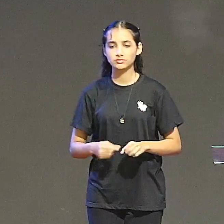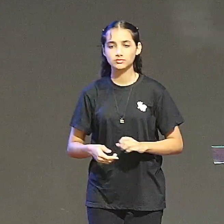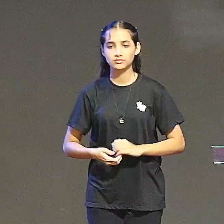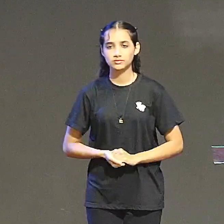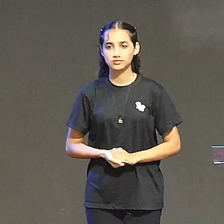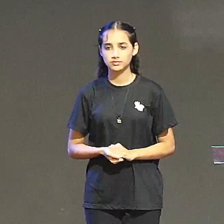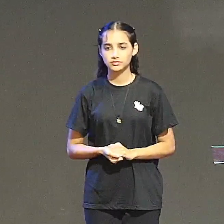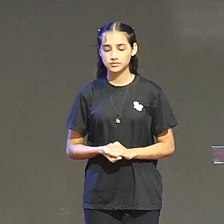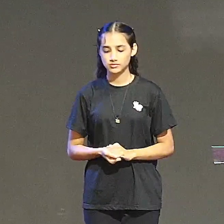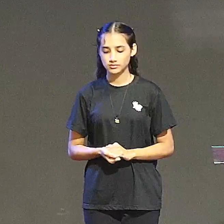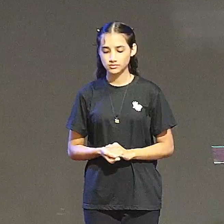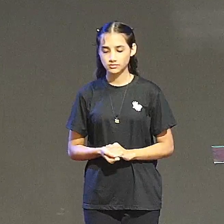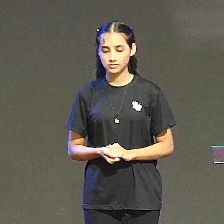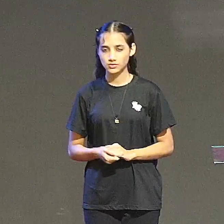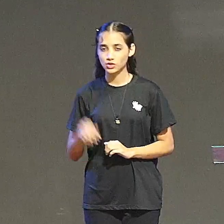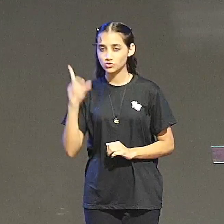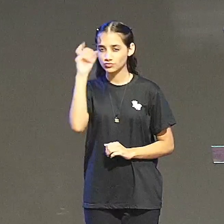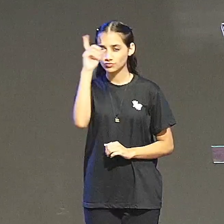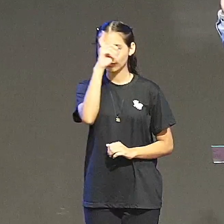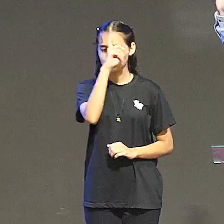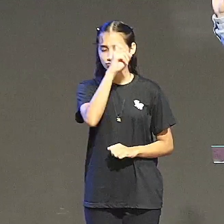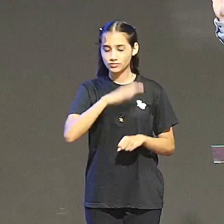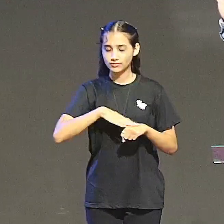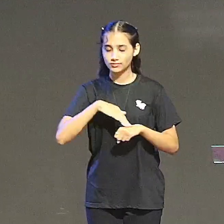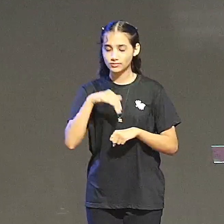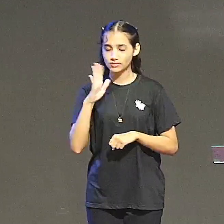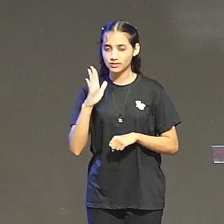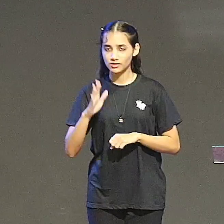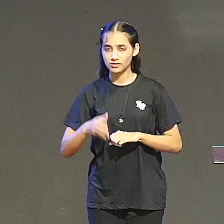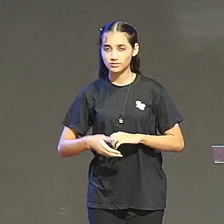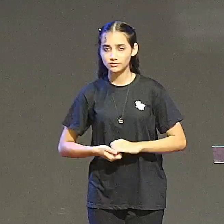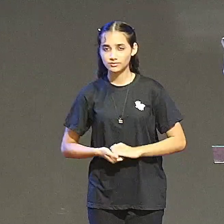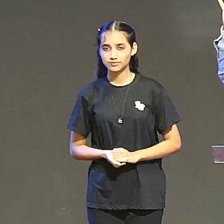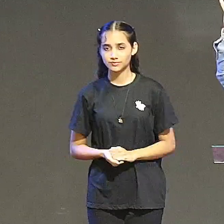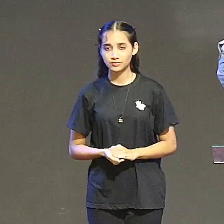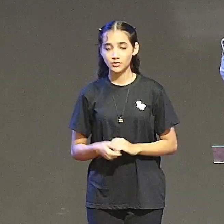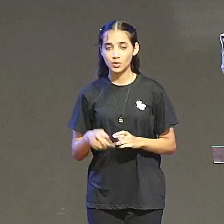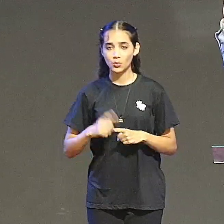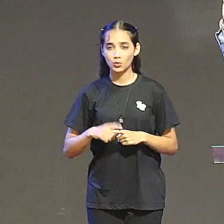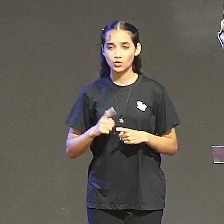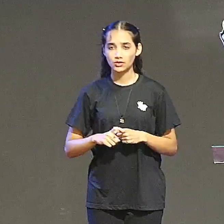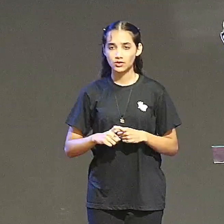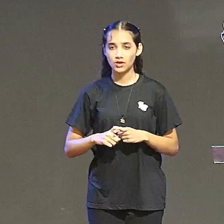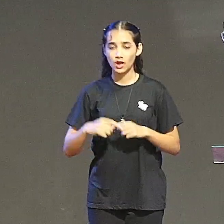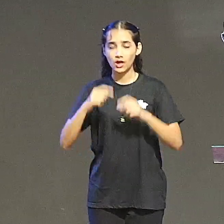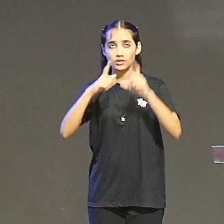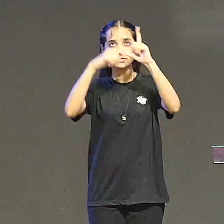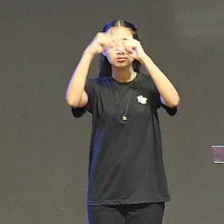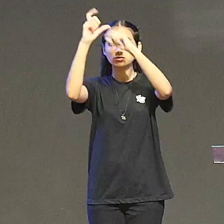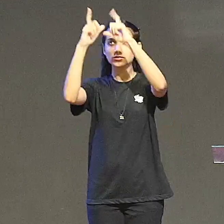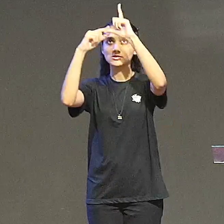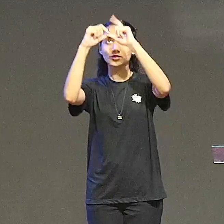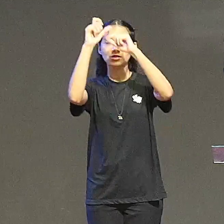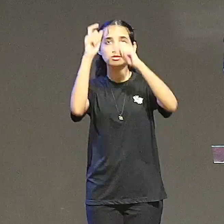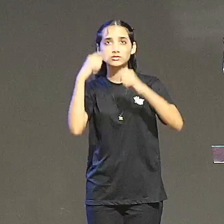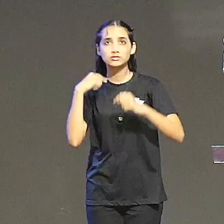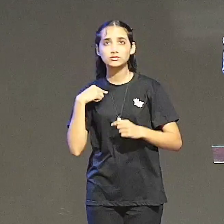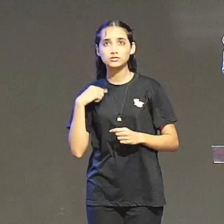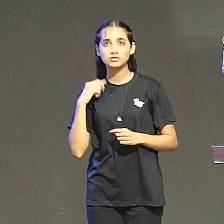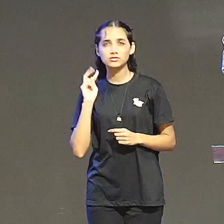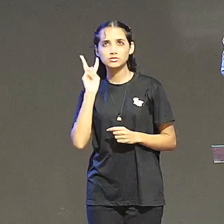meus irmãos o brilho de de boa parte das estrelas que nós olhamos no céu são de